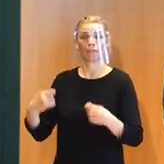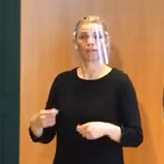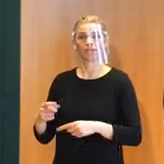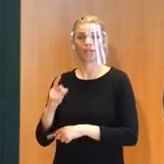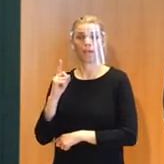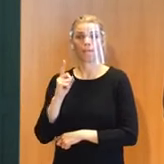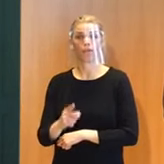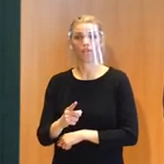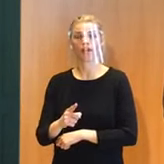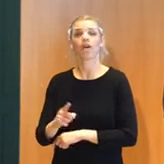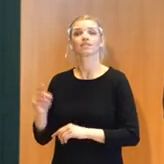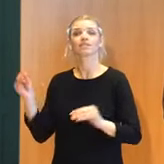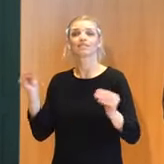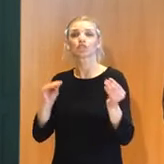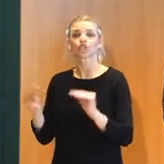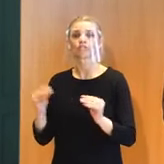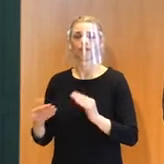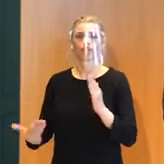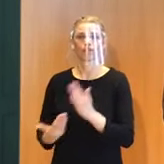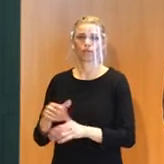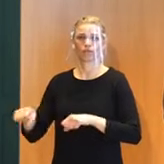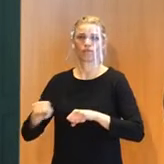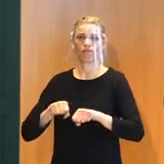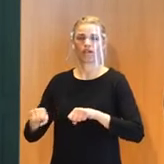poverí zostaviť novú vládu.